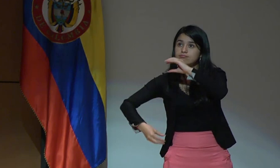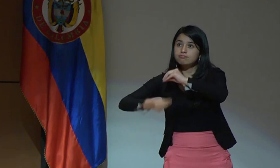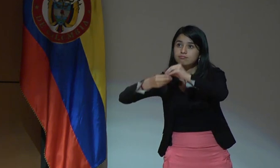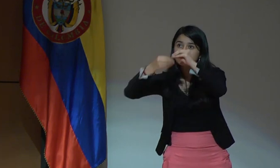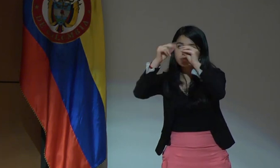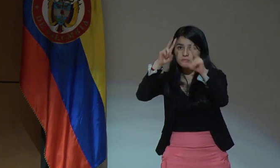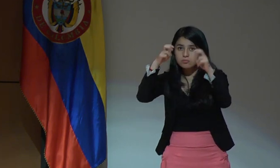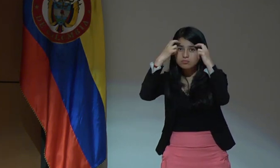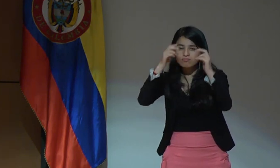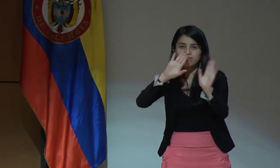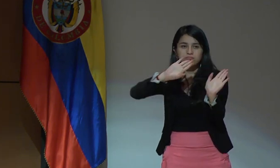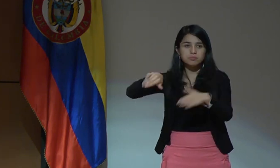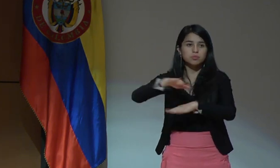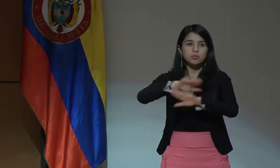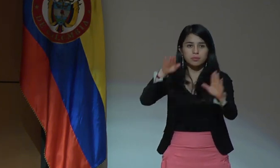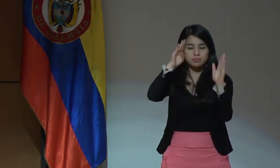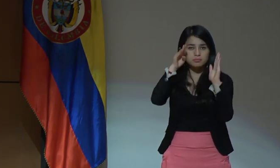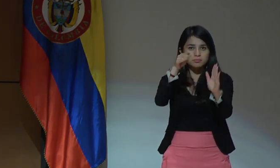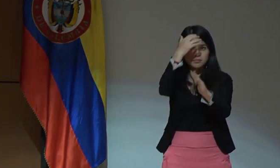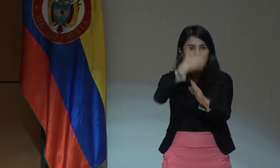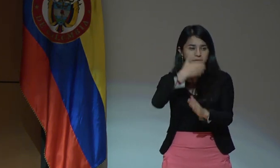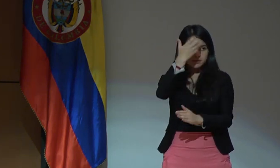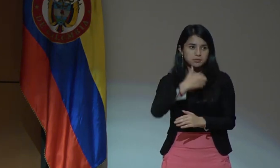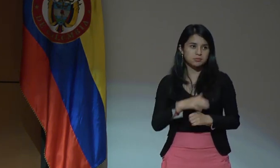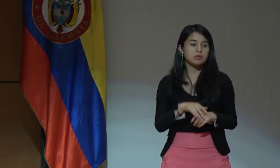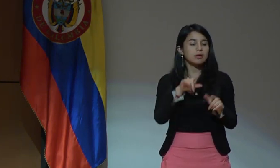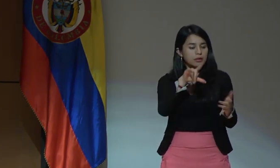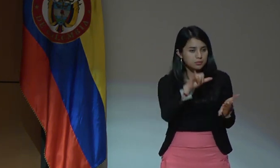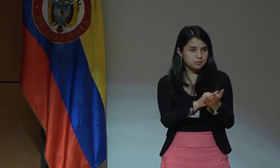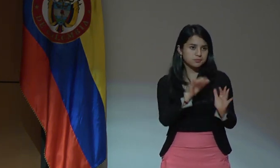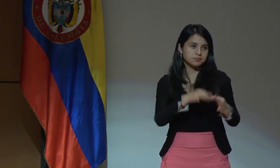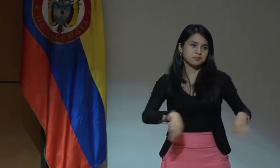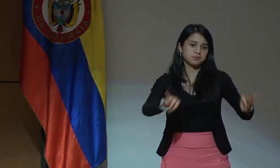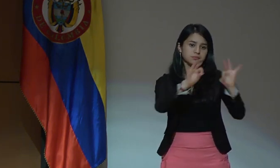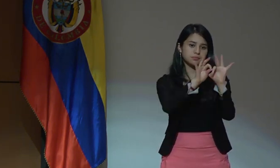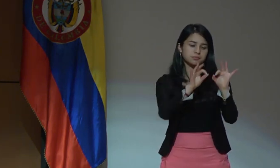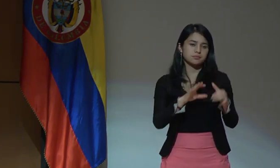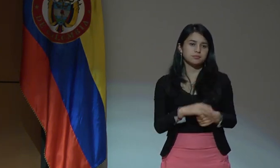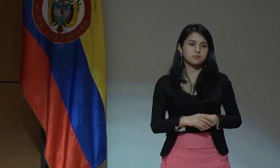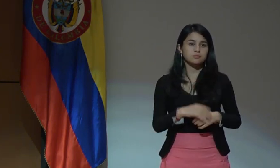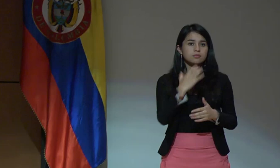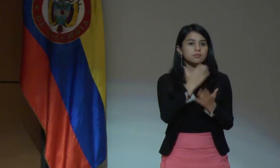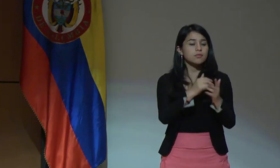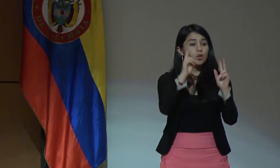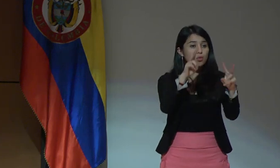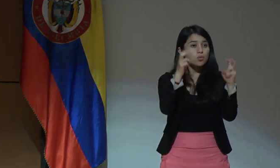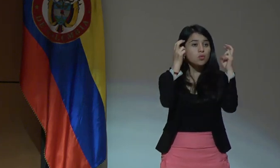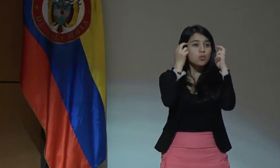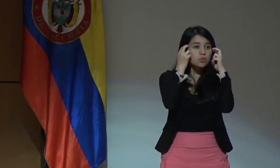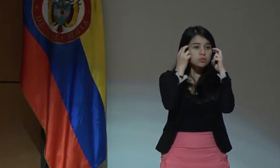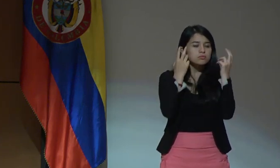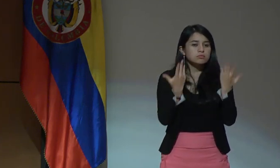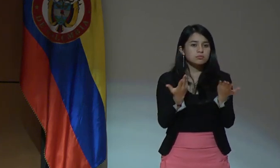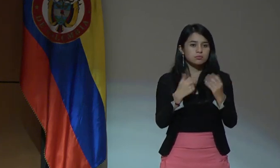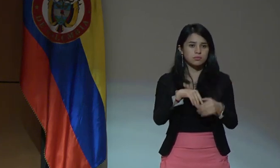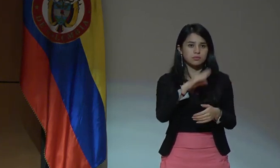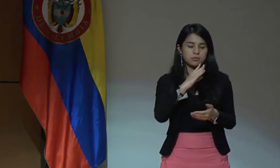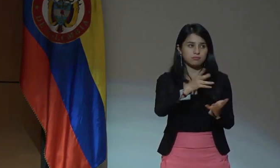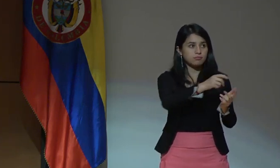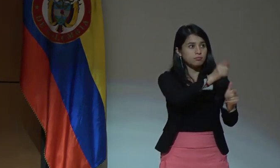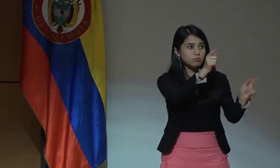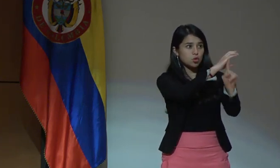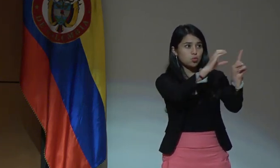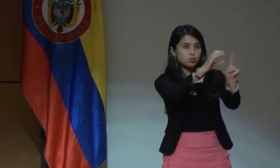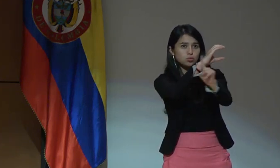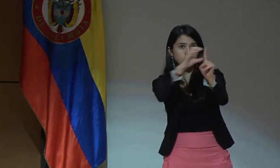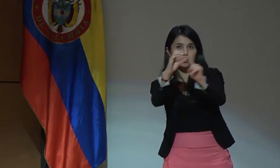del conocimiento. Es algo que es muy importante. Y ese conocimiento, por supuesto, viene de la riqueza cultural,